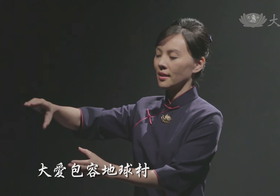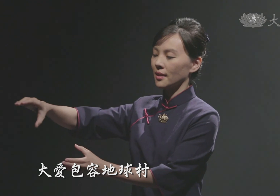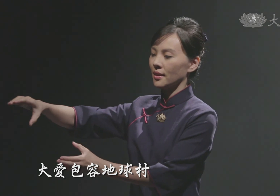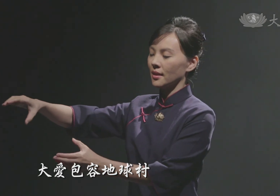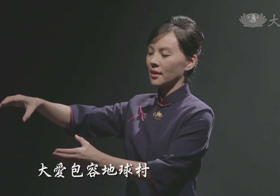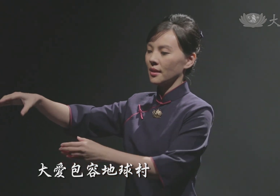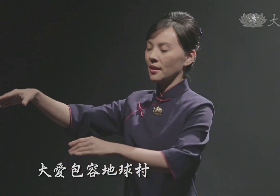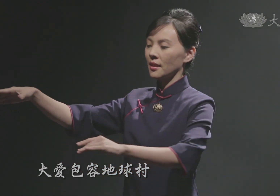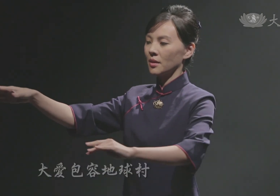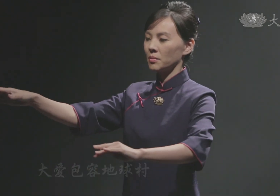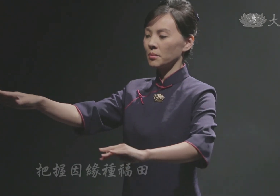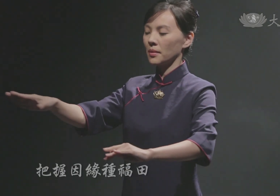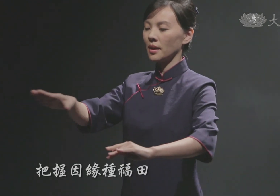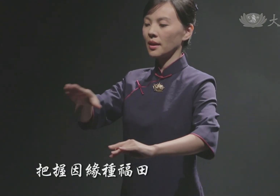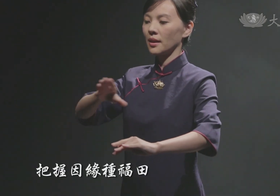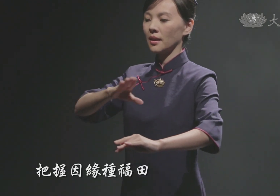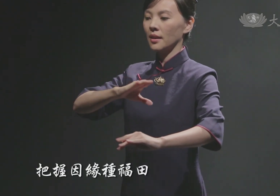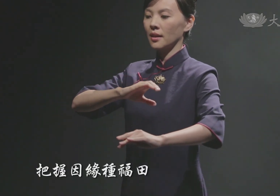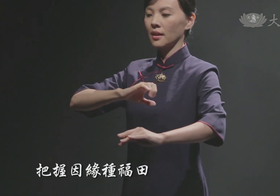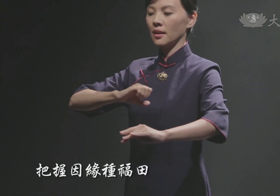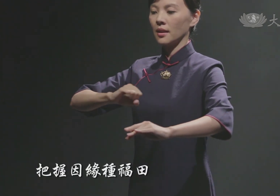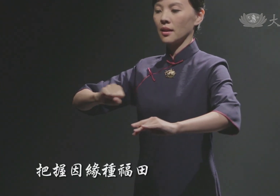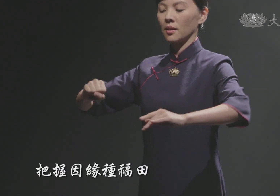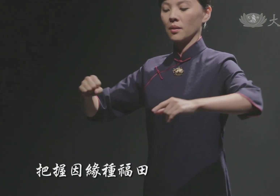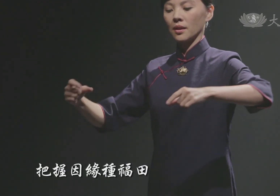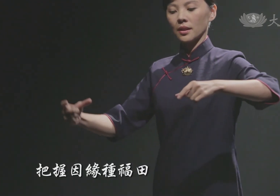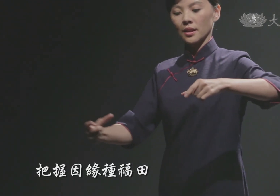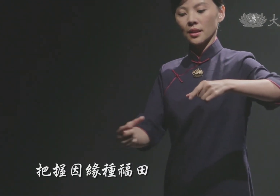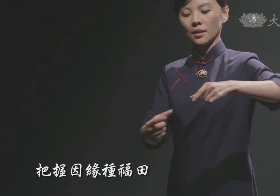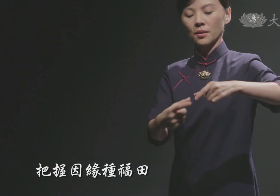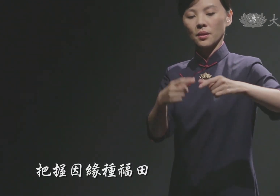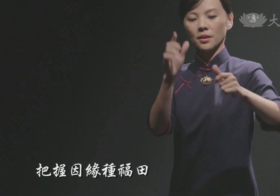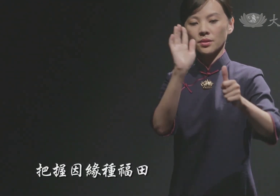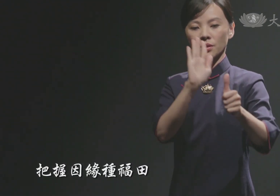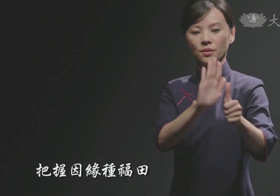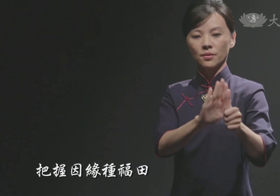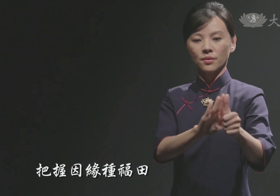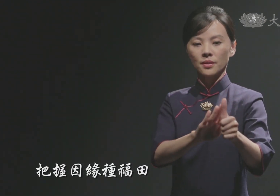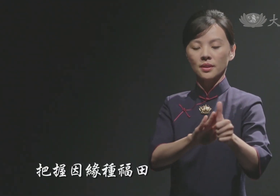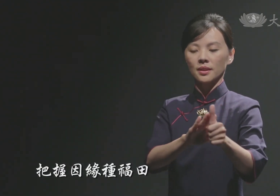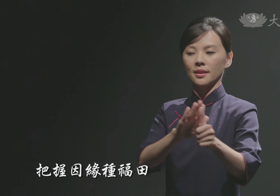求存，把我姻缘祝福天。